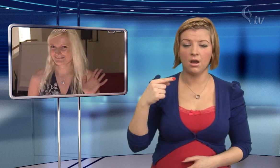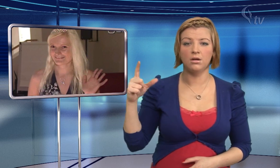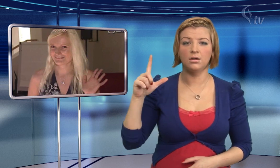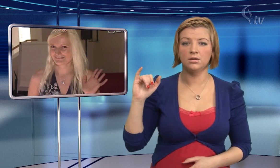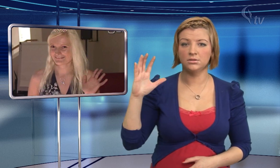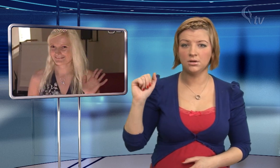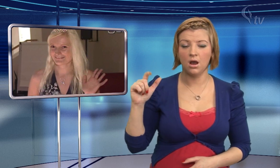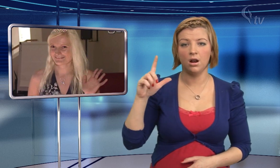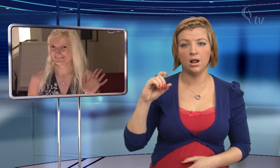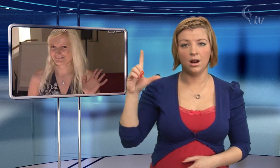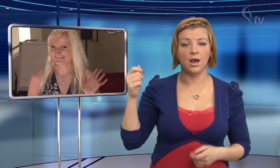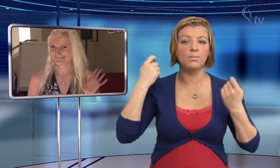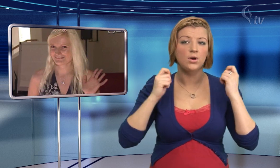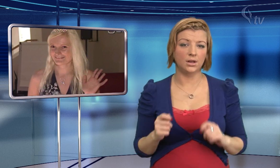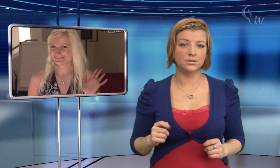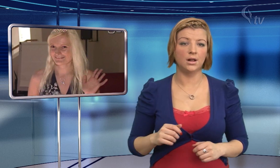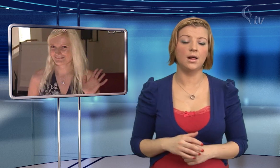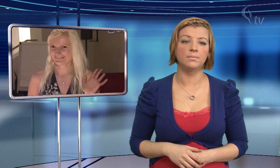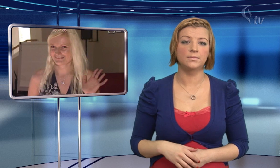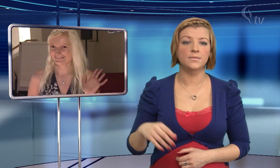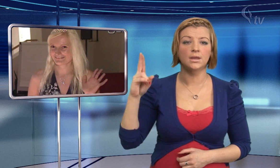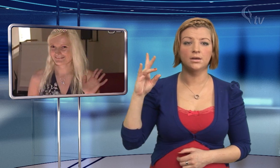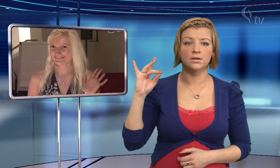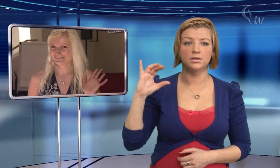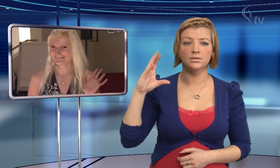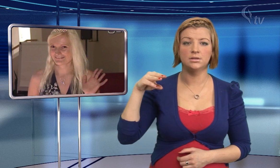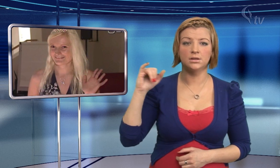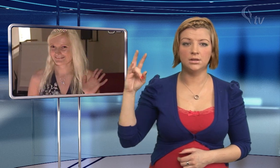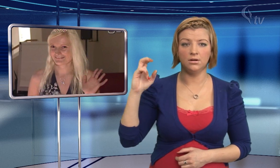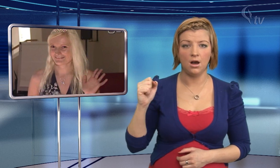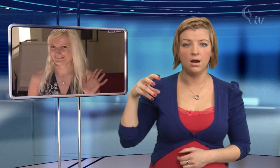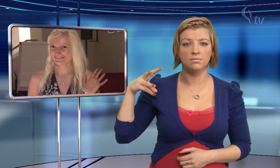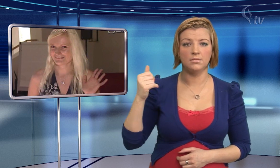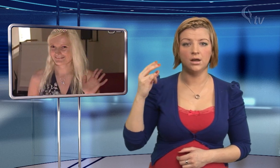Mona-Liisa Lille, Kristiina Mäntsoo ja Triin Ojatalu.